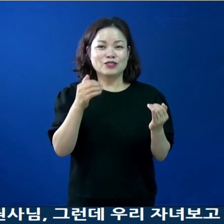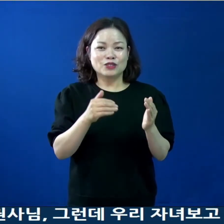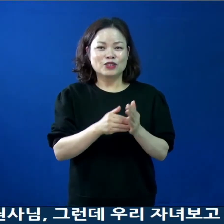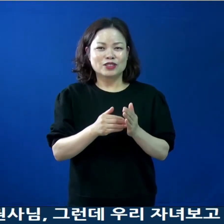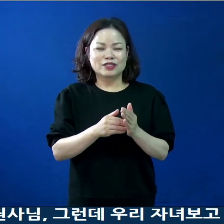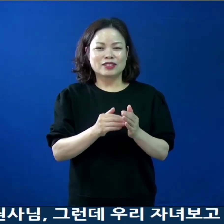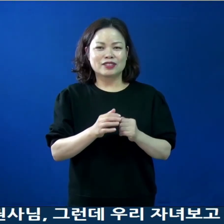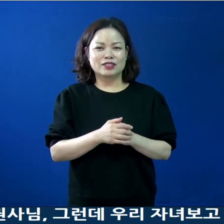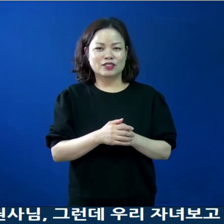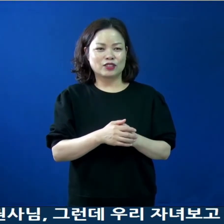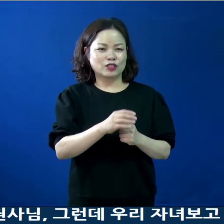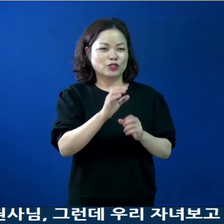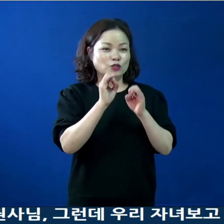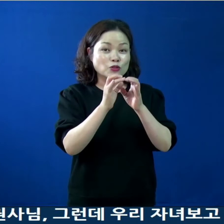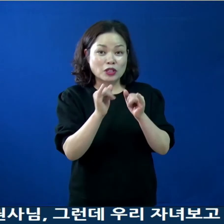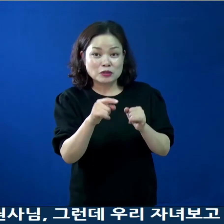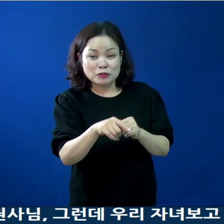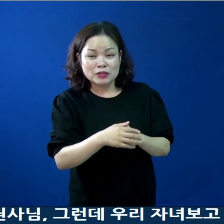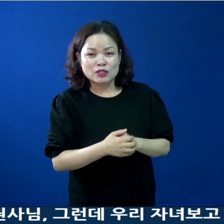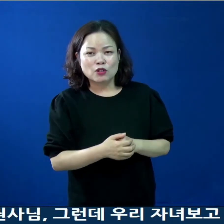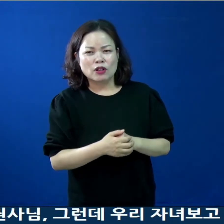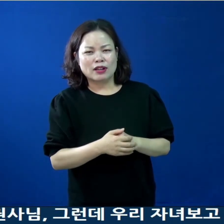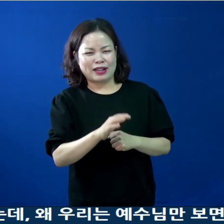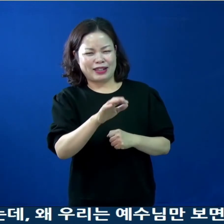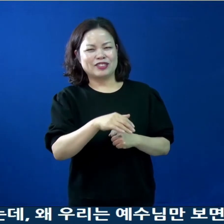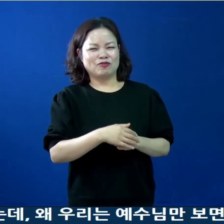옆에 계셨던 전도사님이 이제 그러시더라고요.